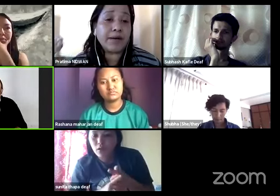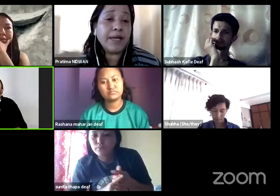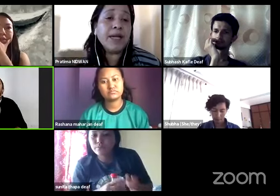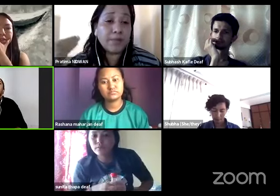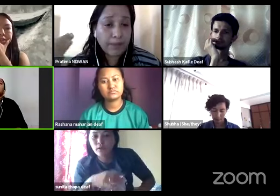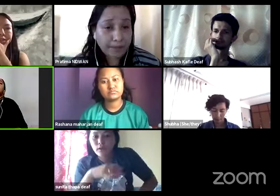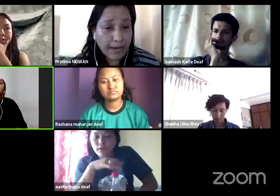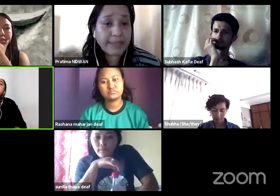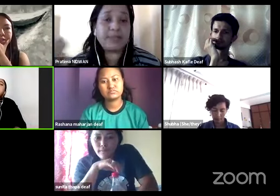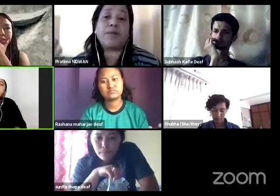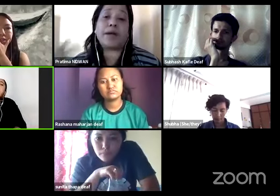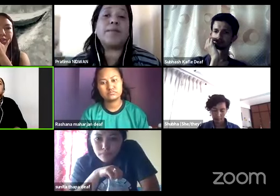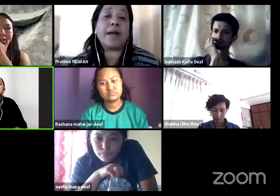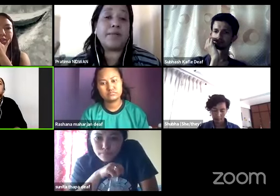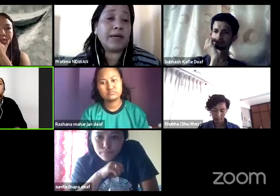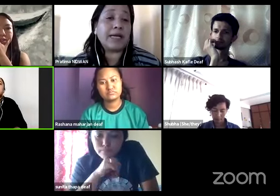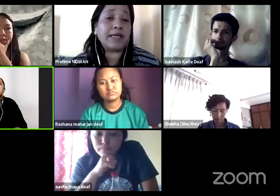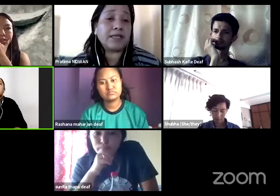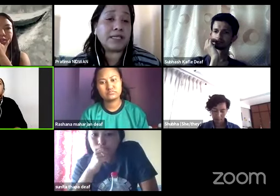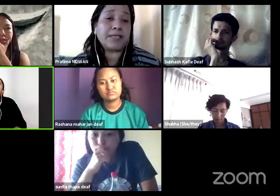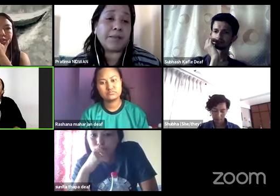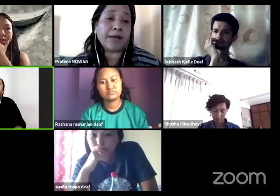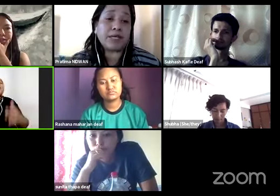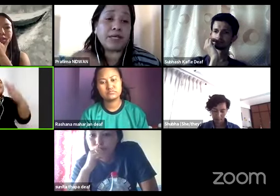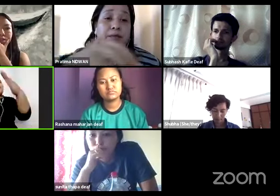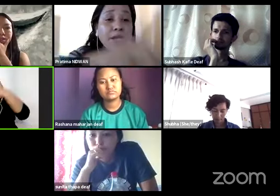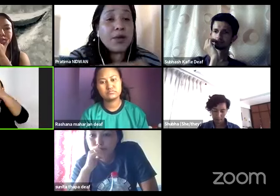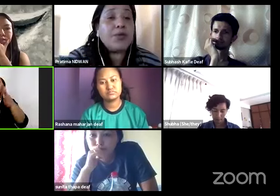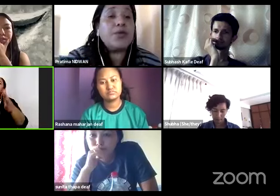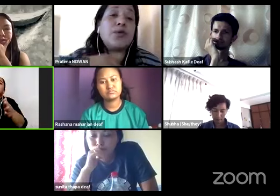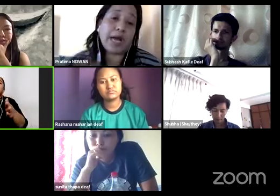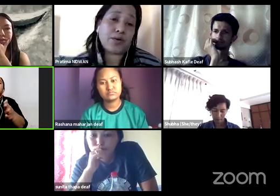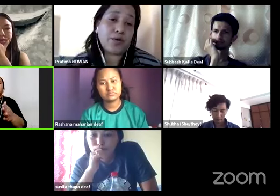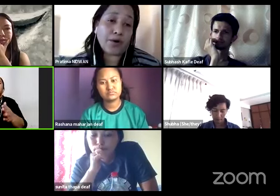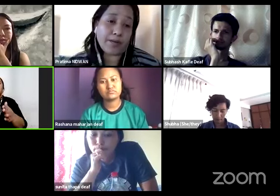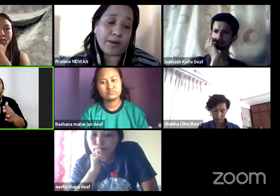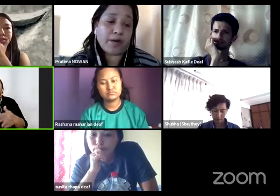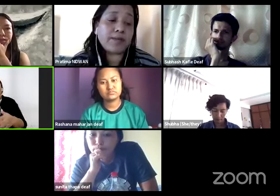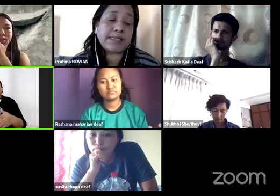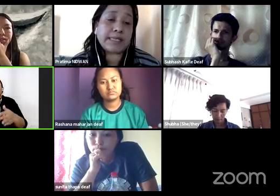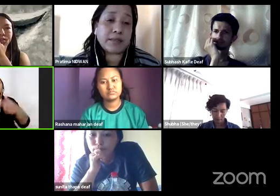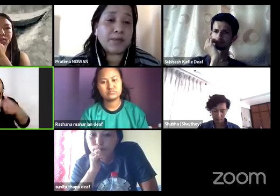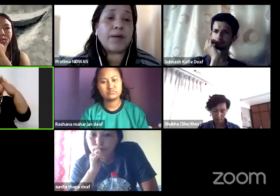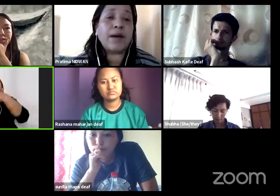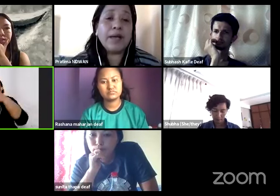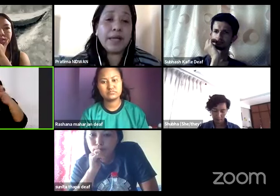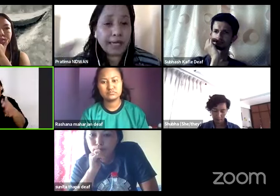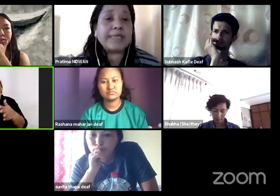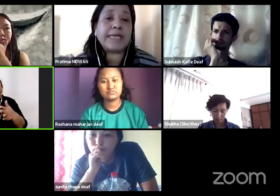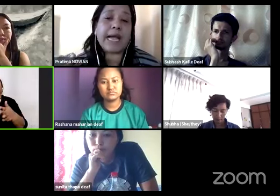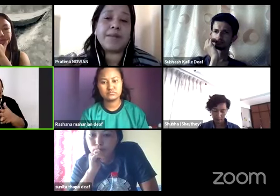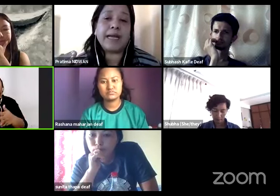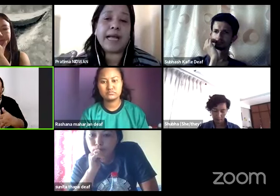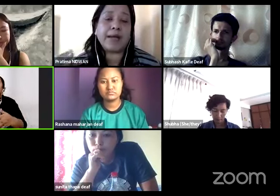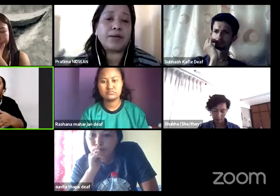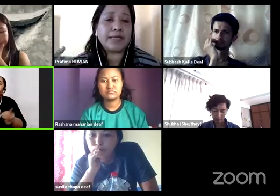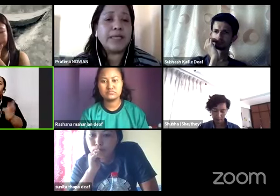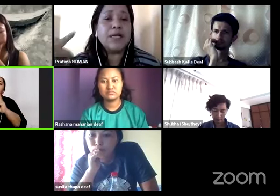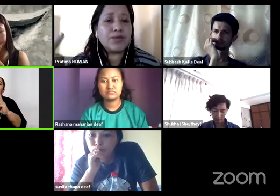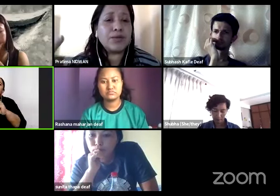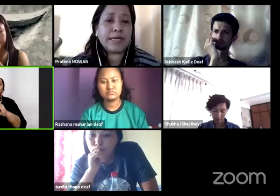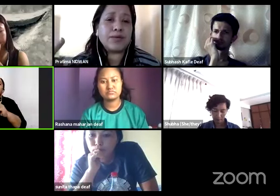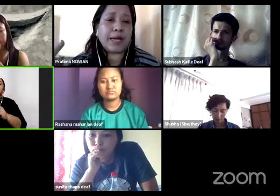सबैभन्दा बढी प्रताडित भएको महिलाले त जस्टिस पाएको छैन भने यो कुराहरू गौड भएको अवस्था छ. त्यो भएर यसलाई चाहिँ हामीलाई